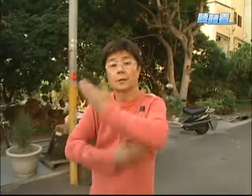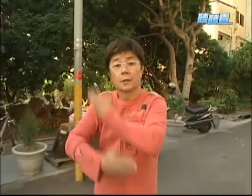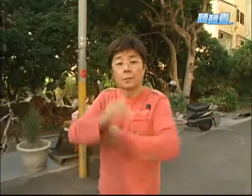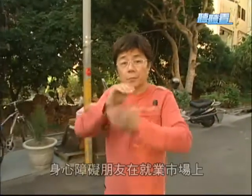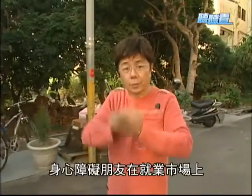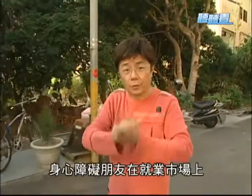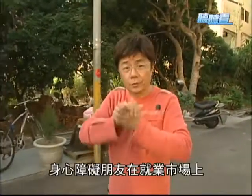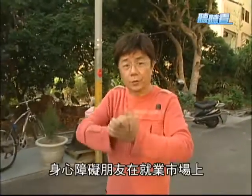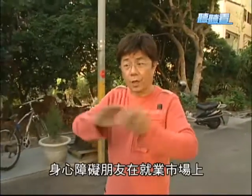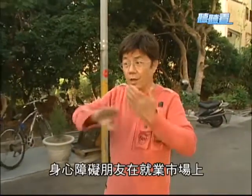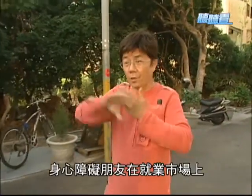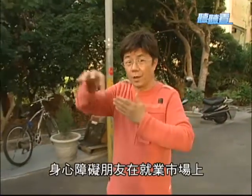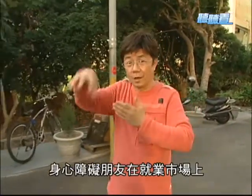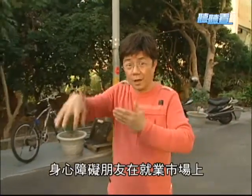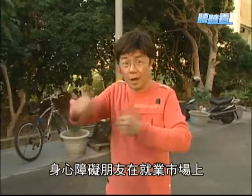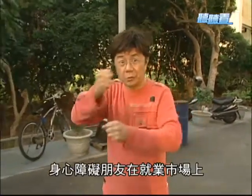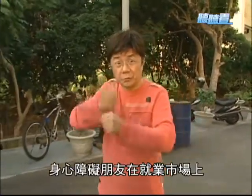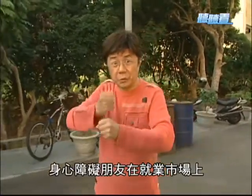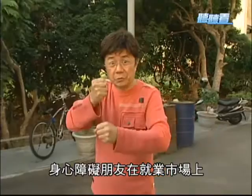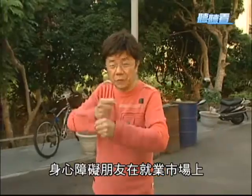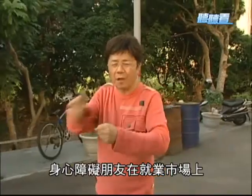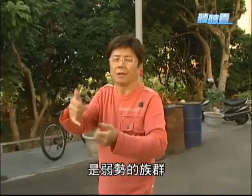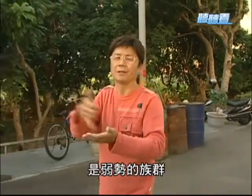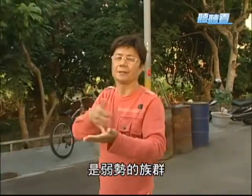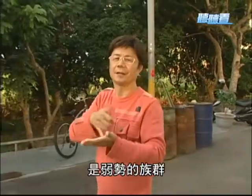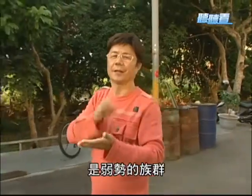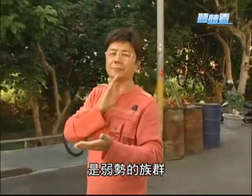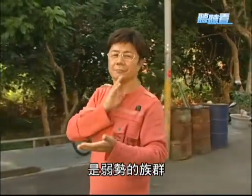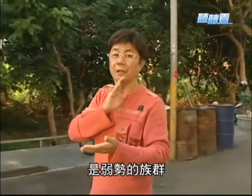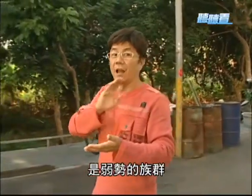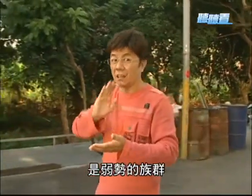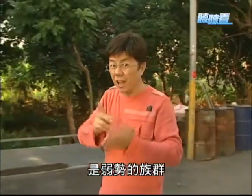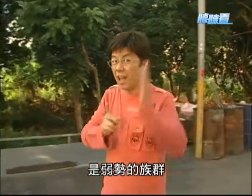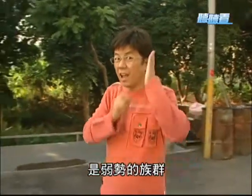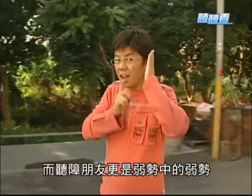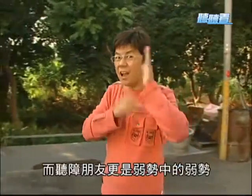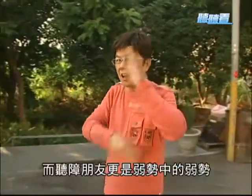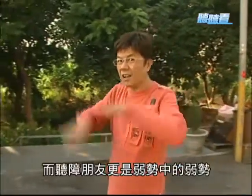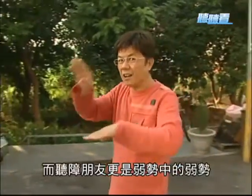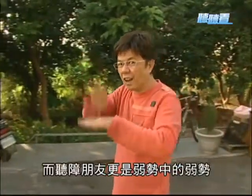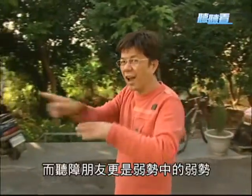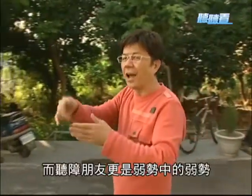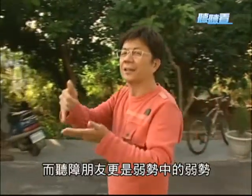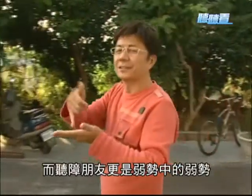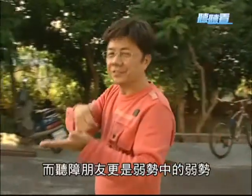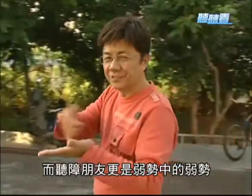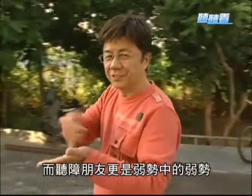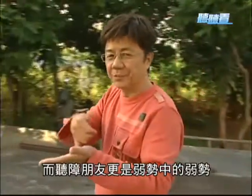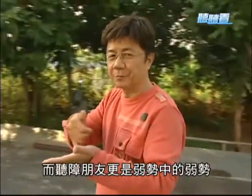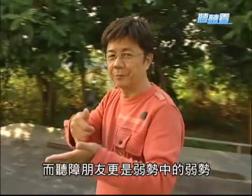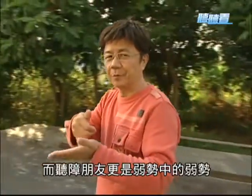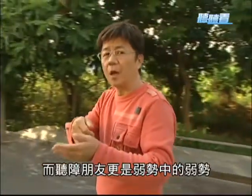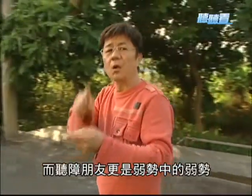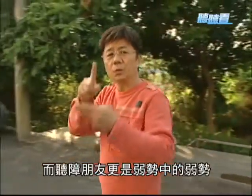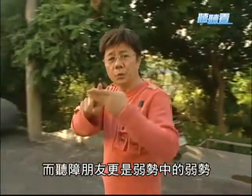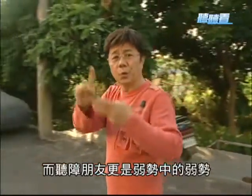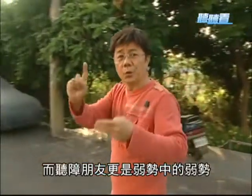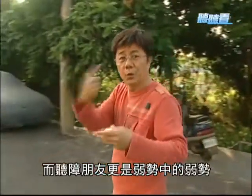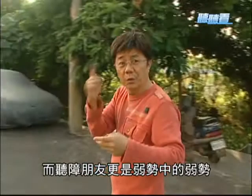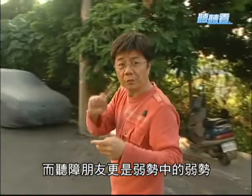身心障碍朋友在就业市场上是弱势的族群，而听障朋友呢，更是弱势中的弱势。其中最